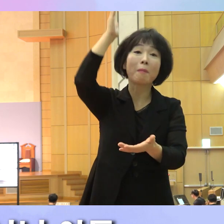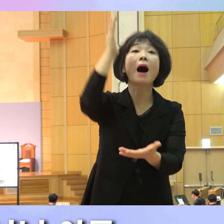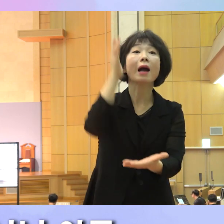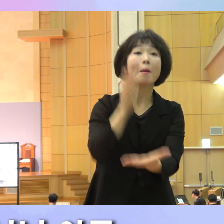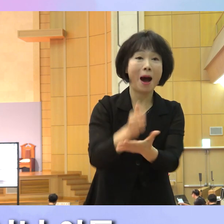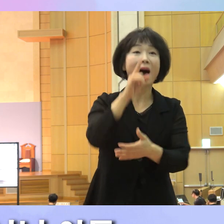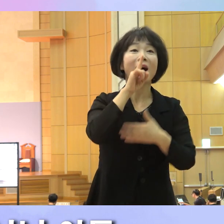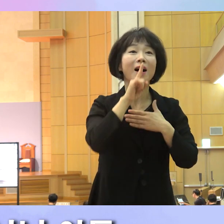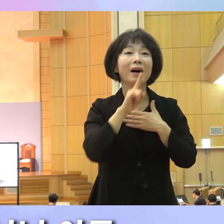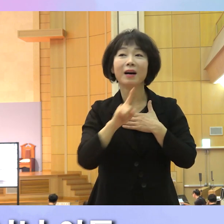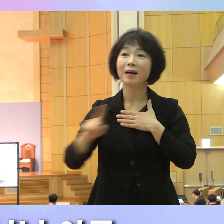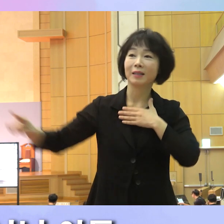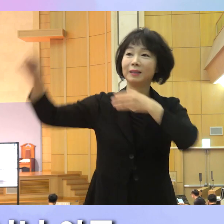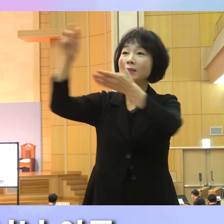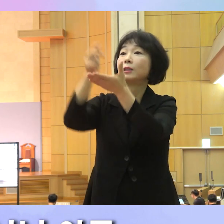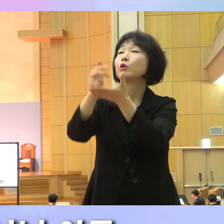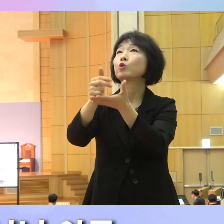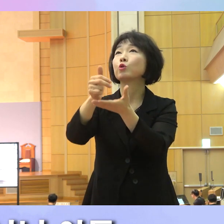겁내지 마라.